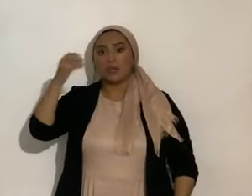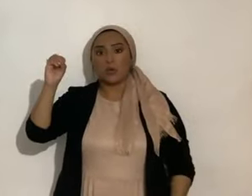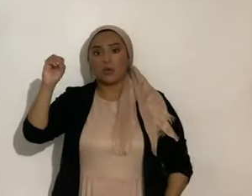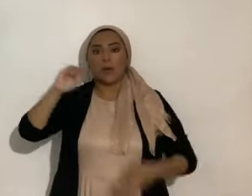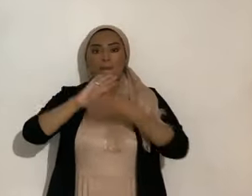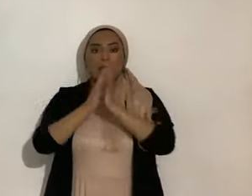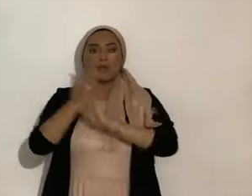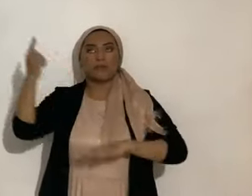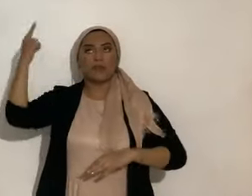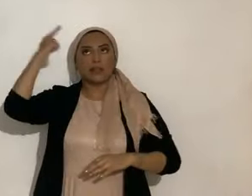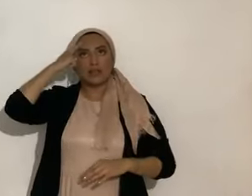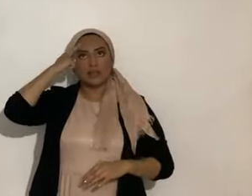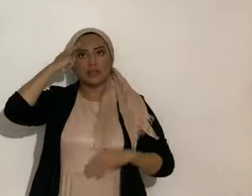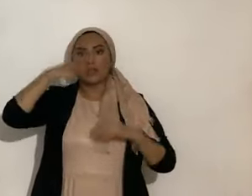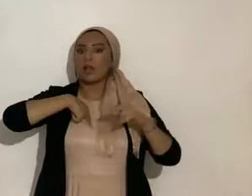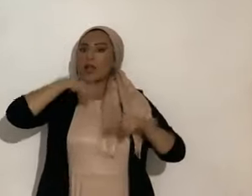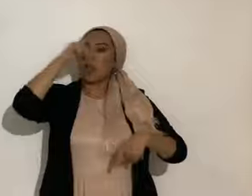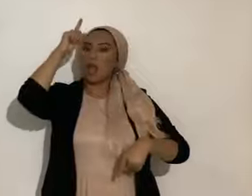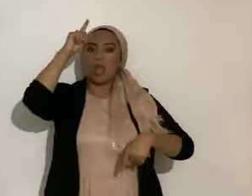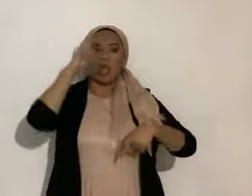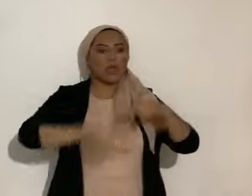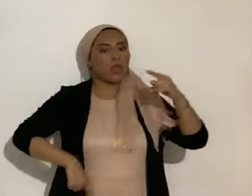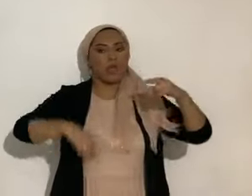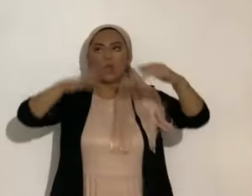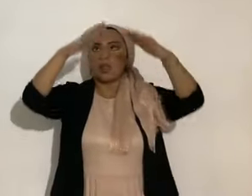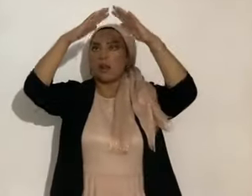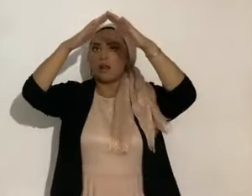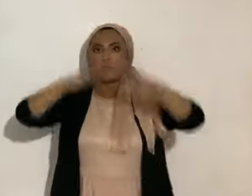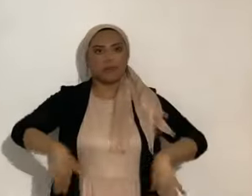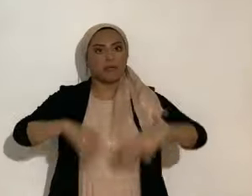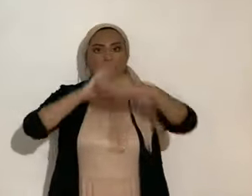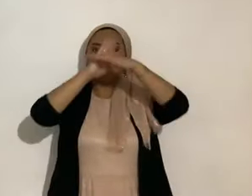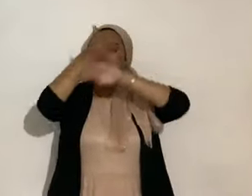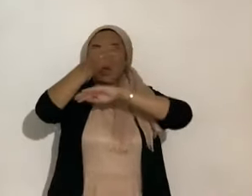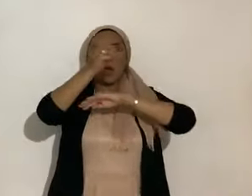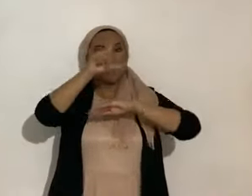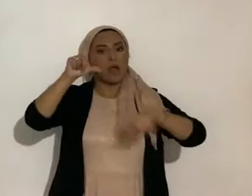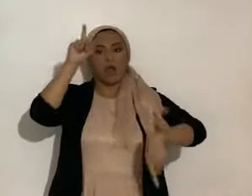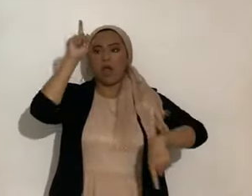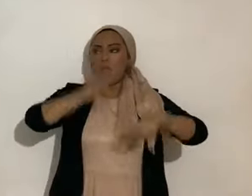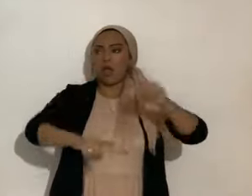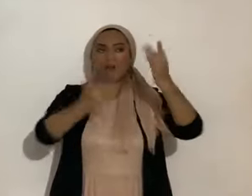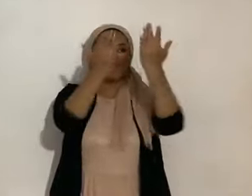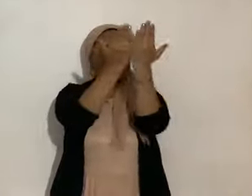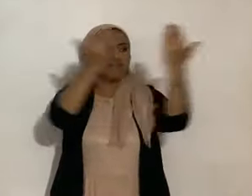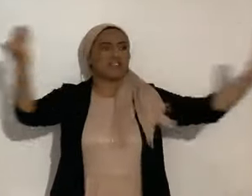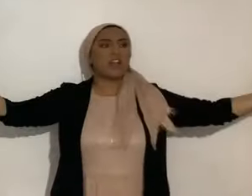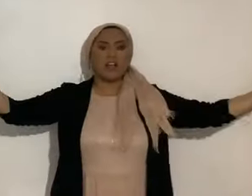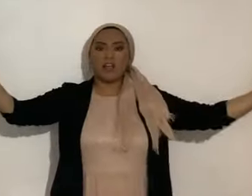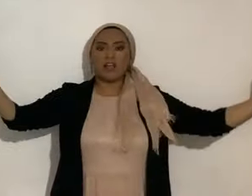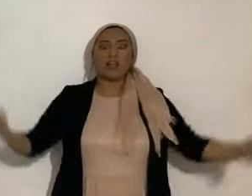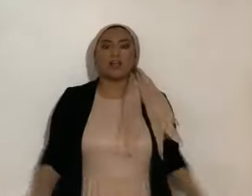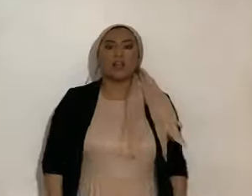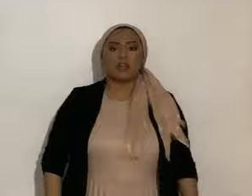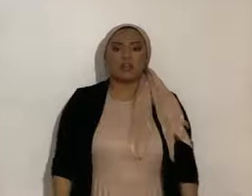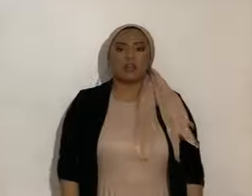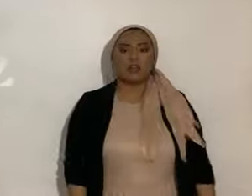pensar que es imposible atravesarlo. Y que no ni